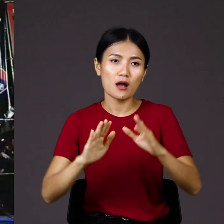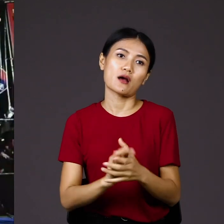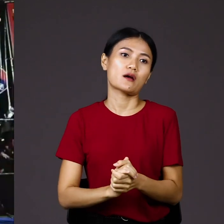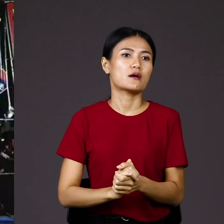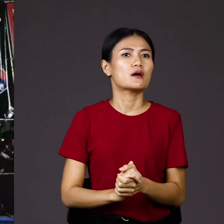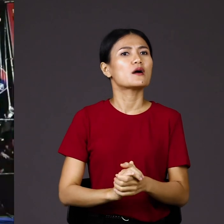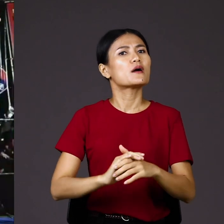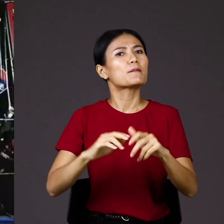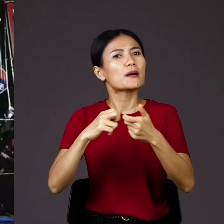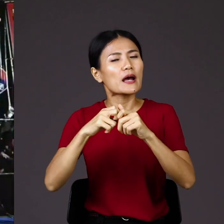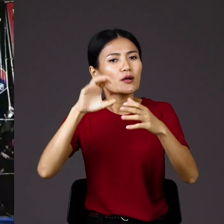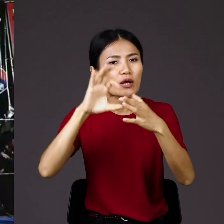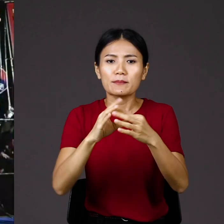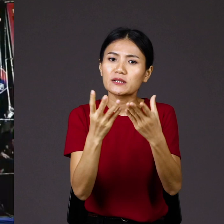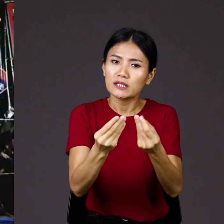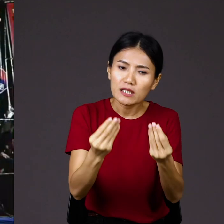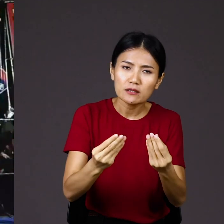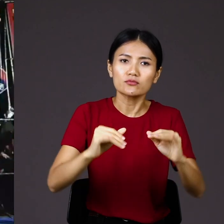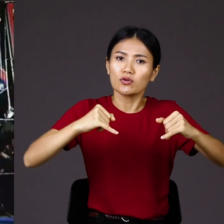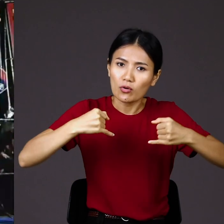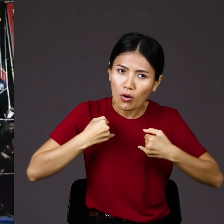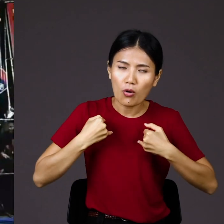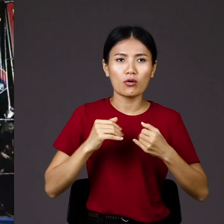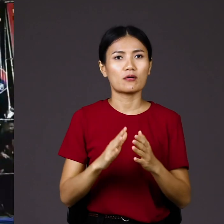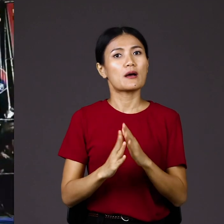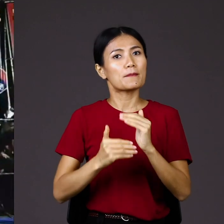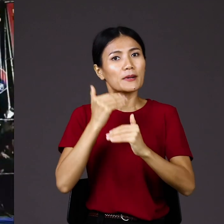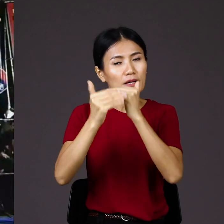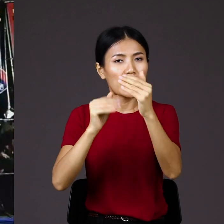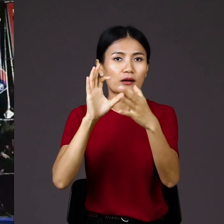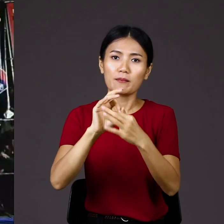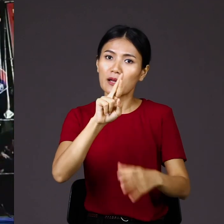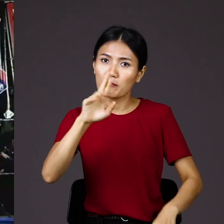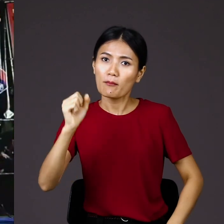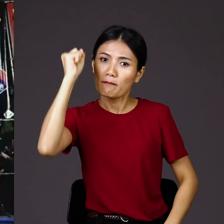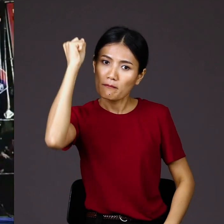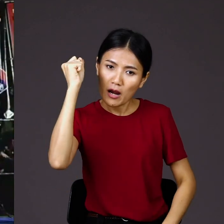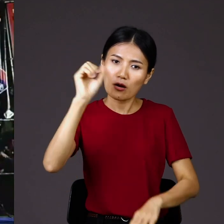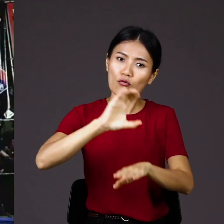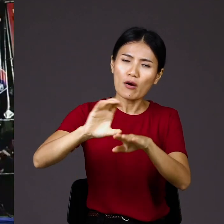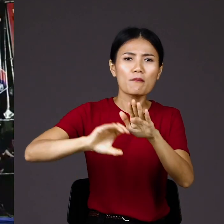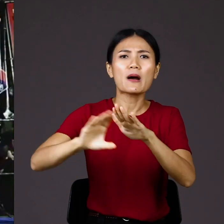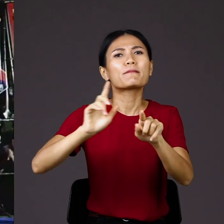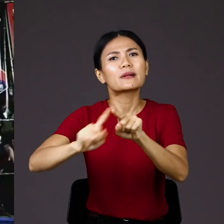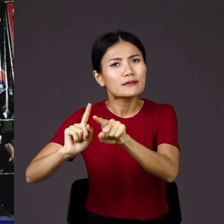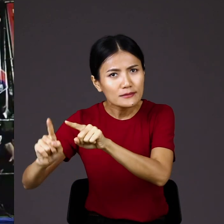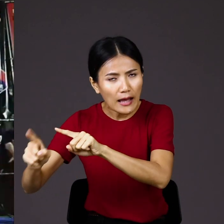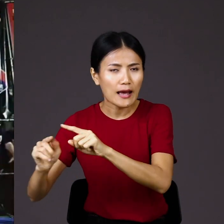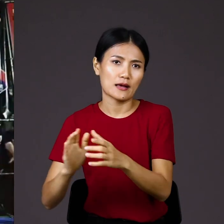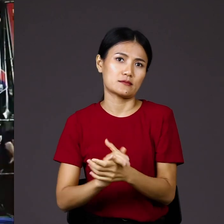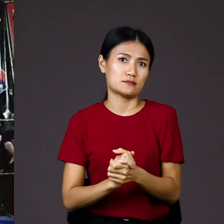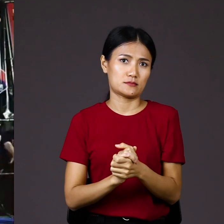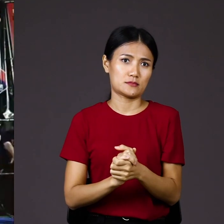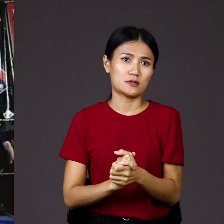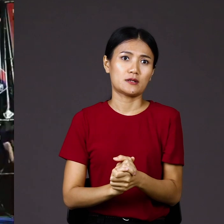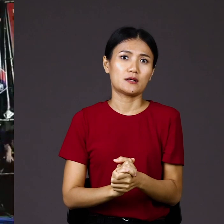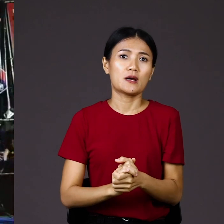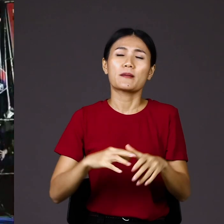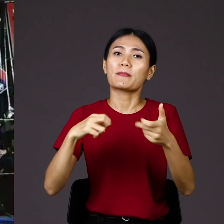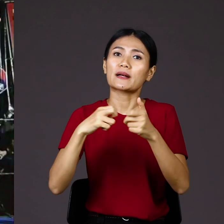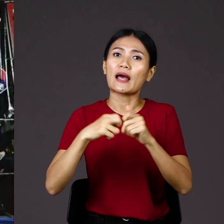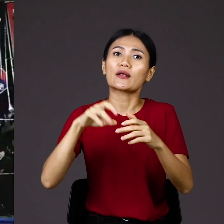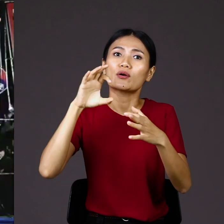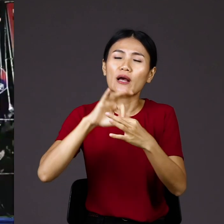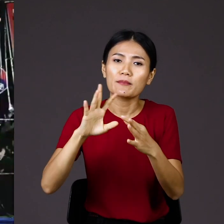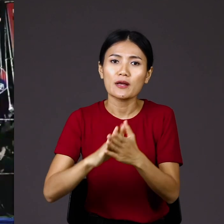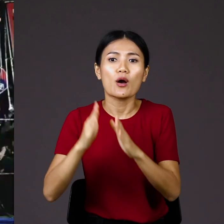ดินเรื่องของการคมนาคมขนส่งสาธารณะการคมนาคมขนส่งสาธารณะเรื่องของการทลายทุนผูกขา